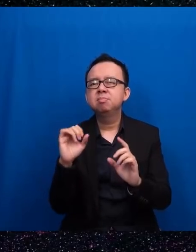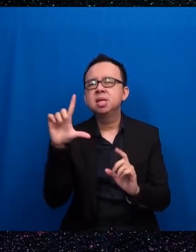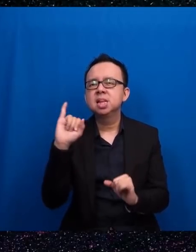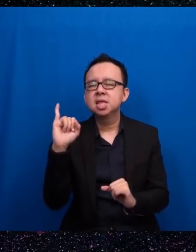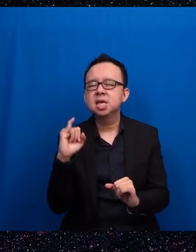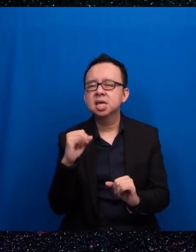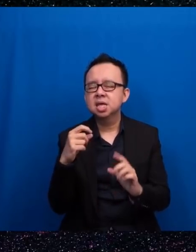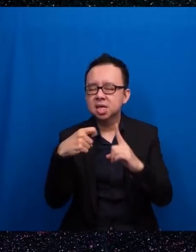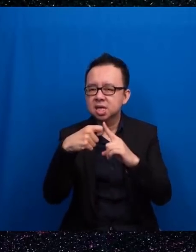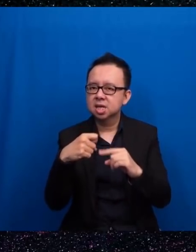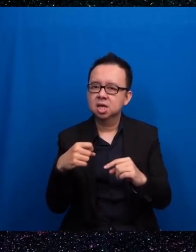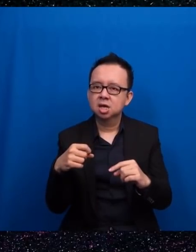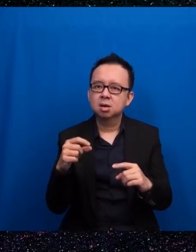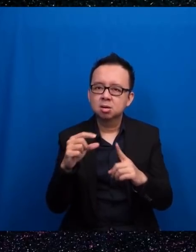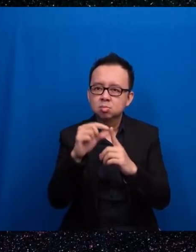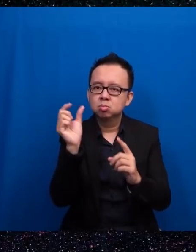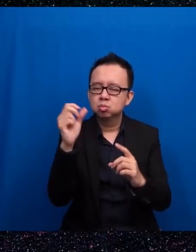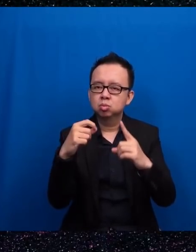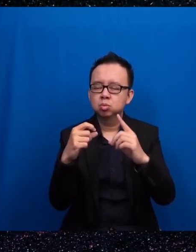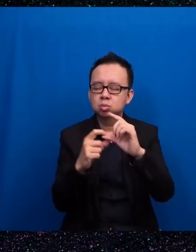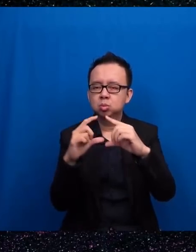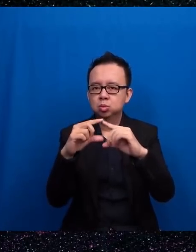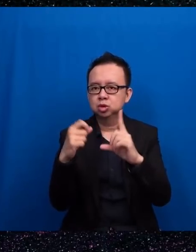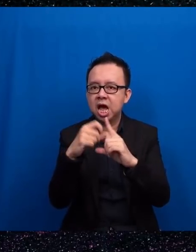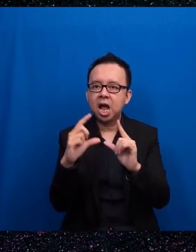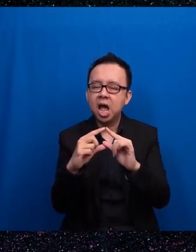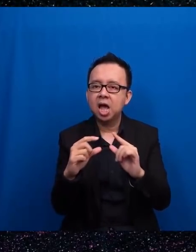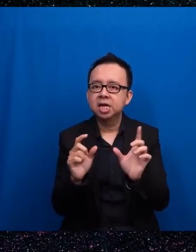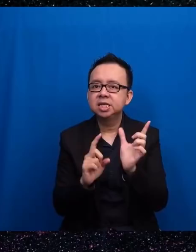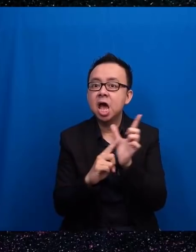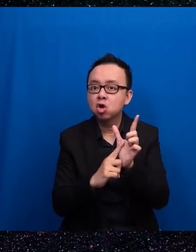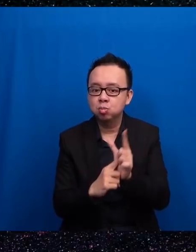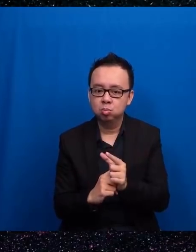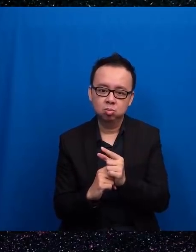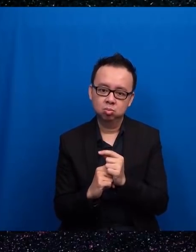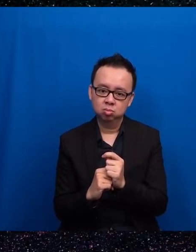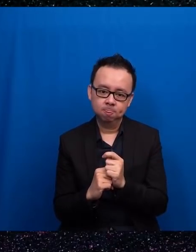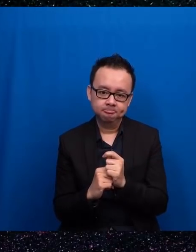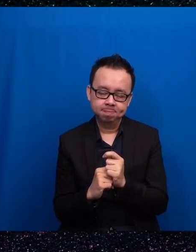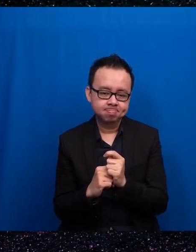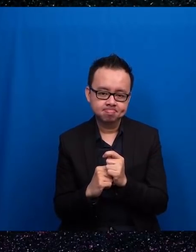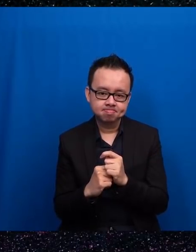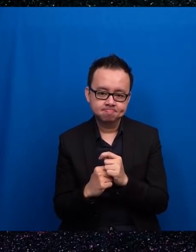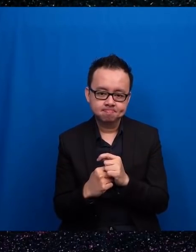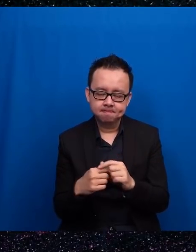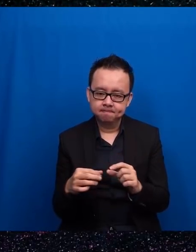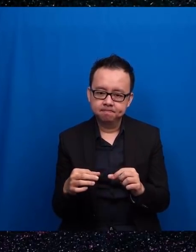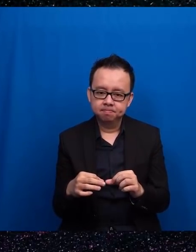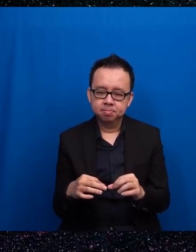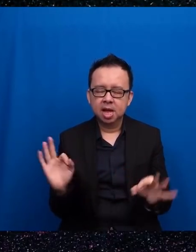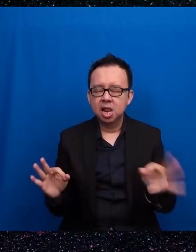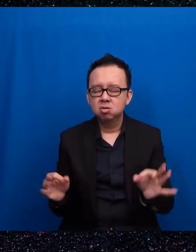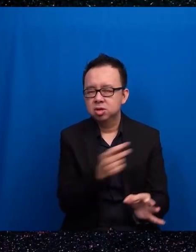apa? Kalau kita dikasih makan dari sesuatu yang kita bisa beli dengan uang, itu